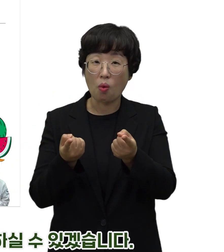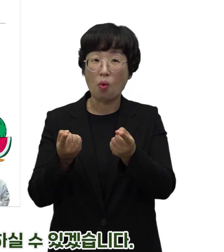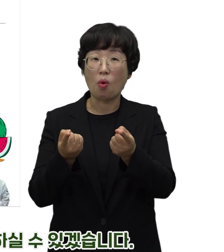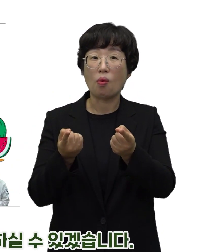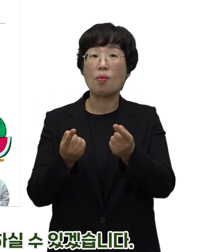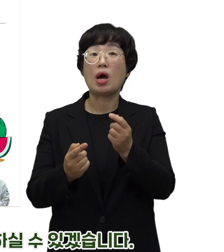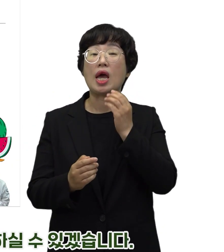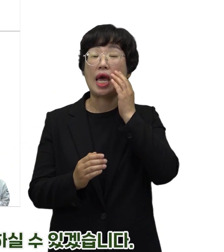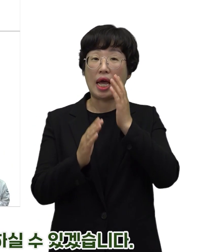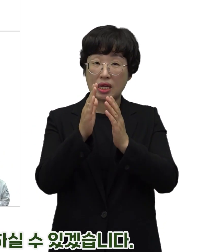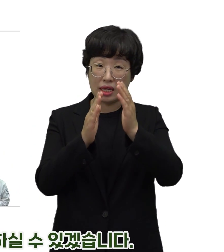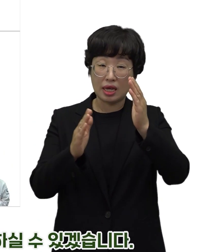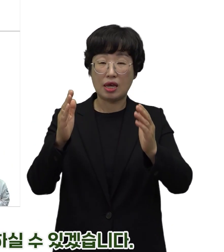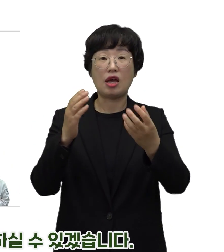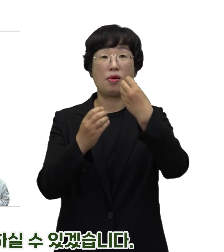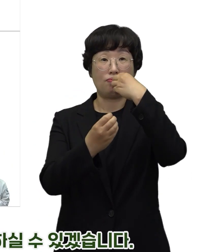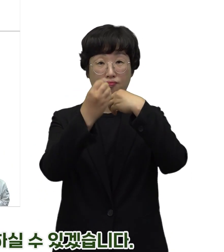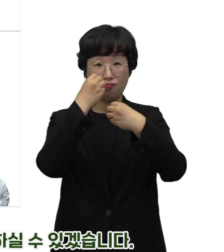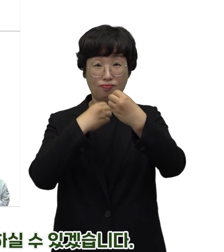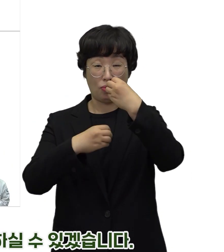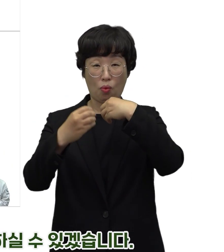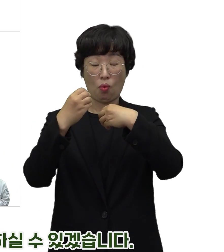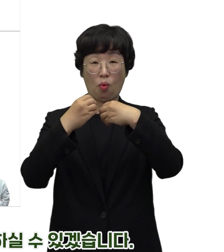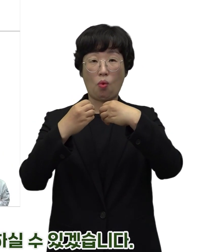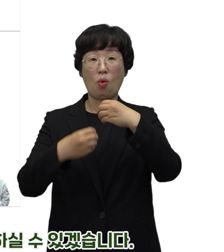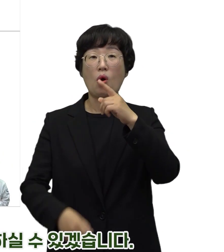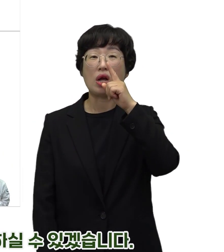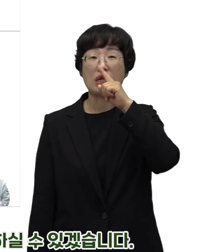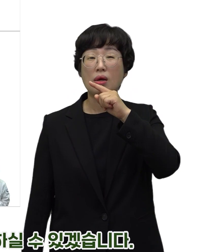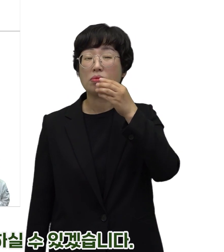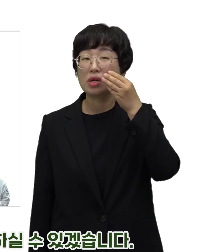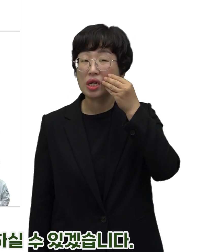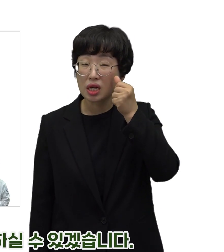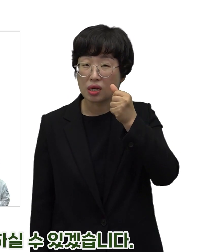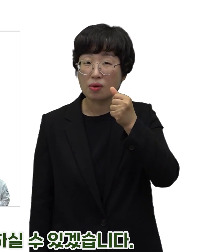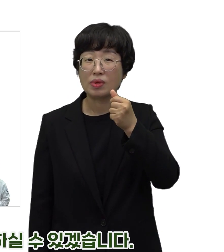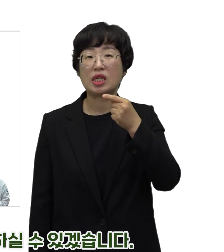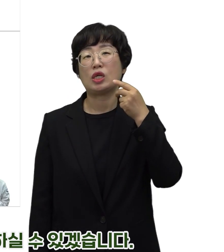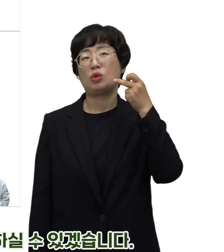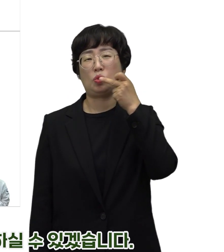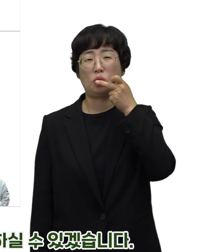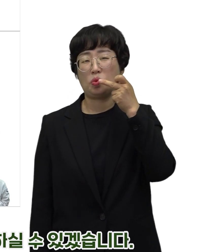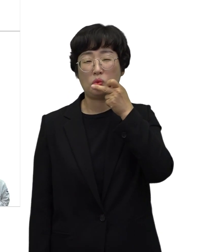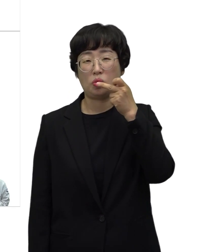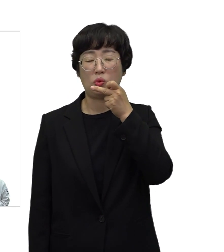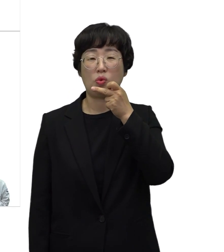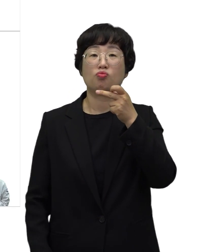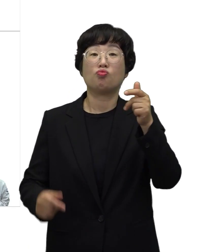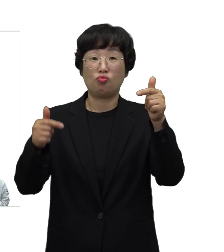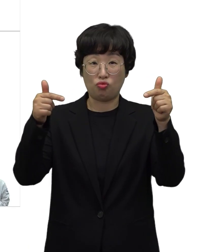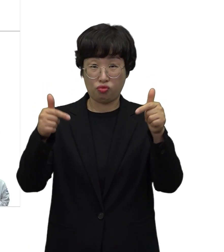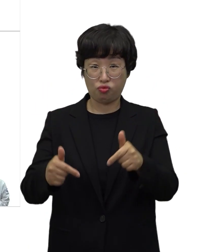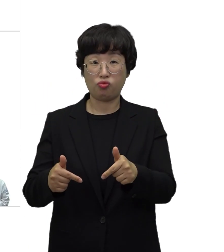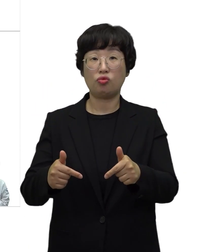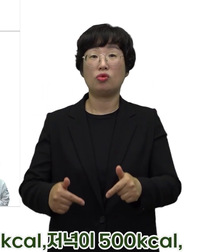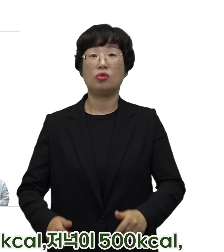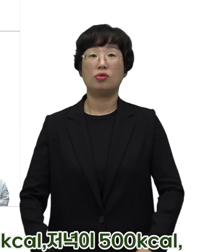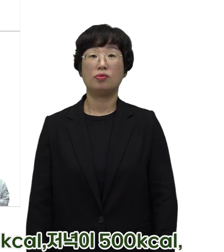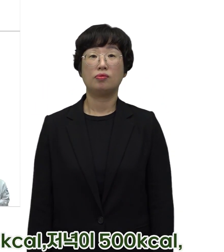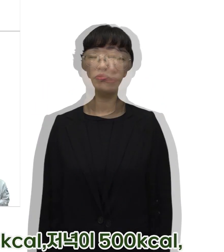섭취량에 주의하셔서 이와 같이 식단을 구성하실 수 있겠습니다. 1800칼로리의